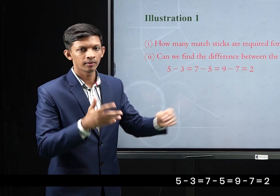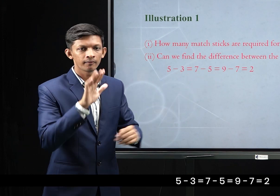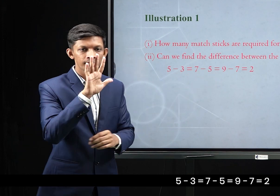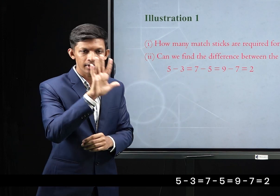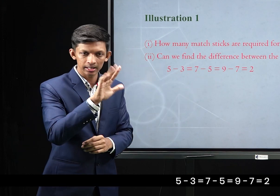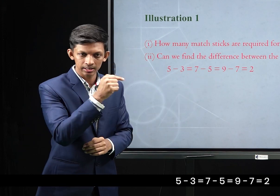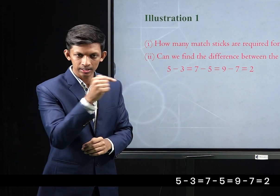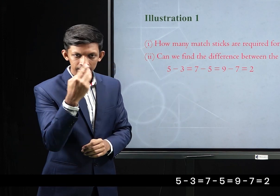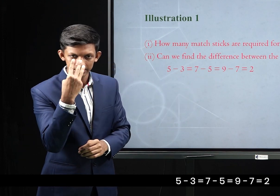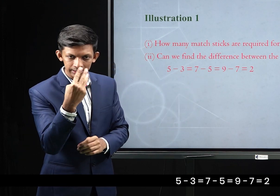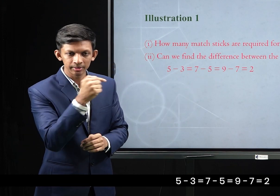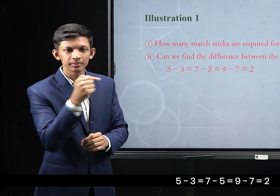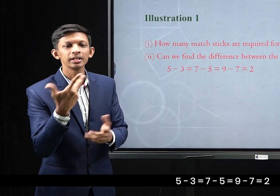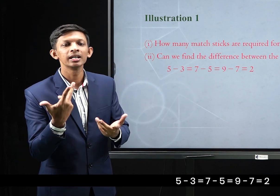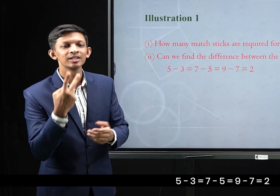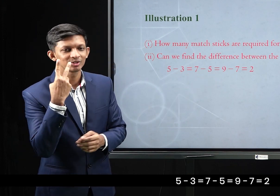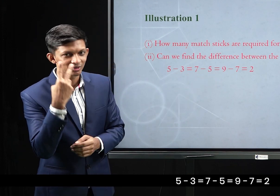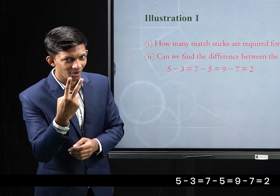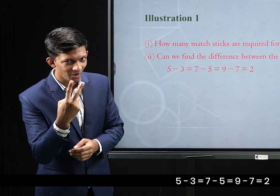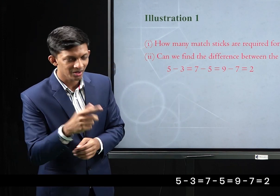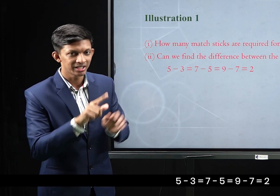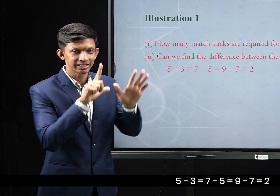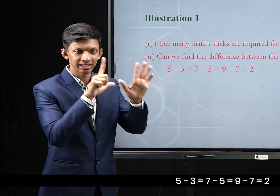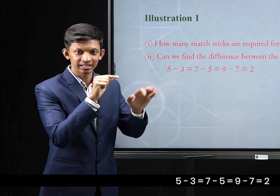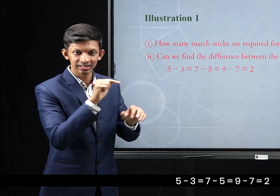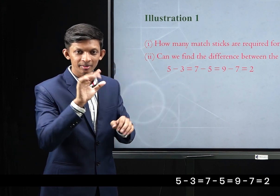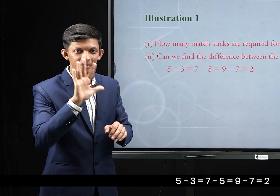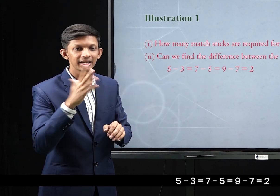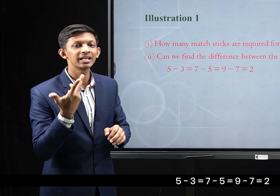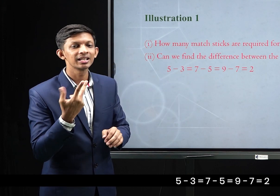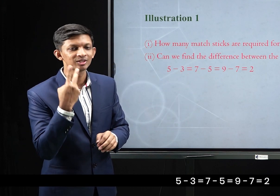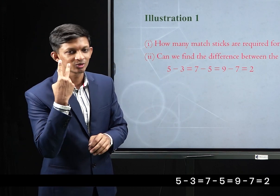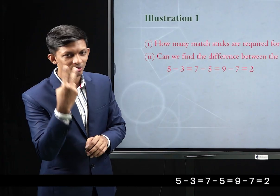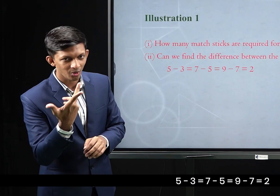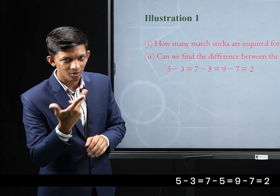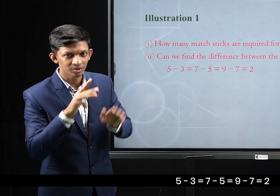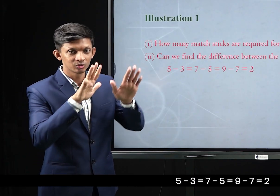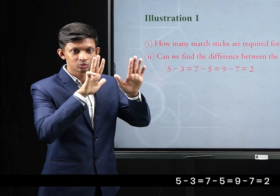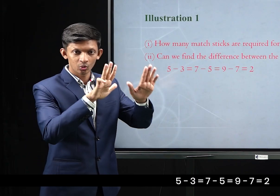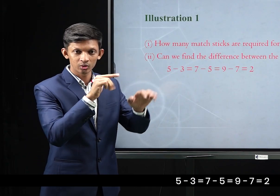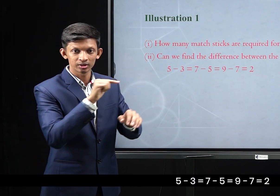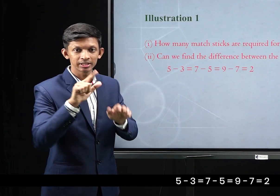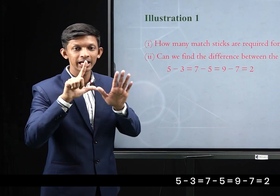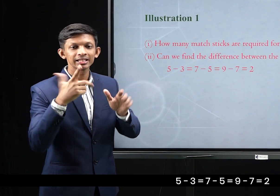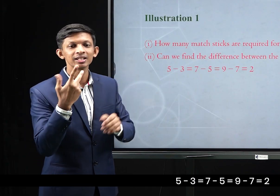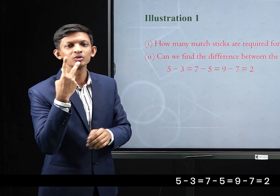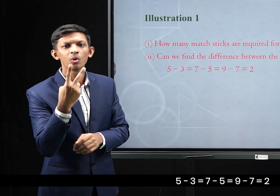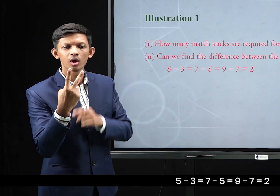5 கழித்தல் 3 ஈடு 7 கழித்தல் 5 ஈடு 9 கழித்தல்